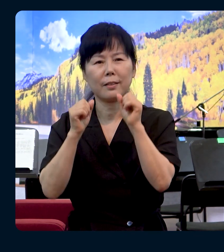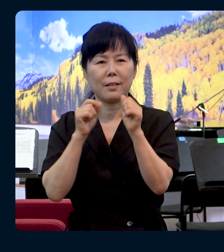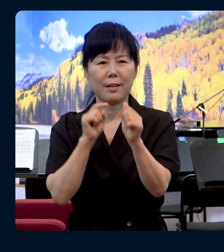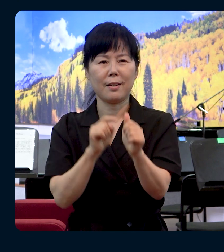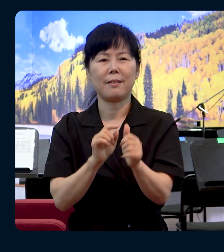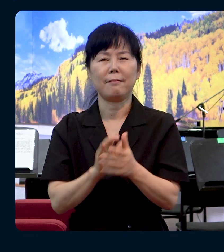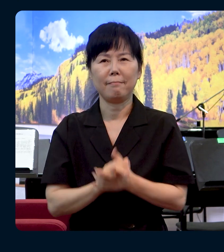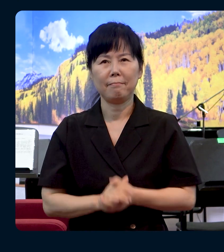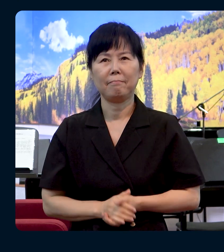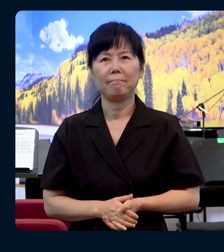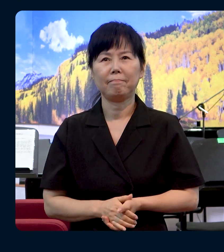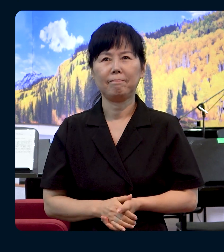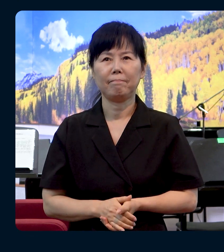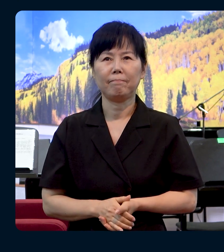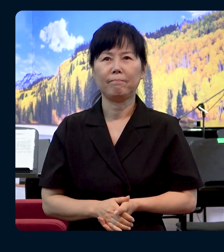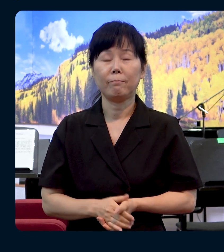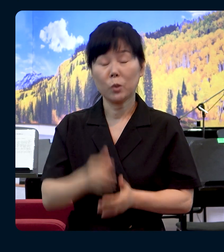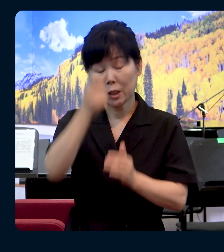있으라.